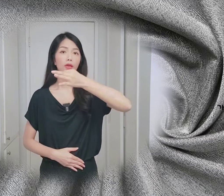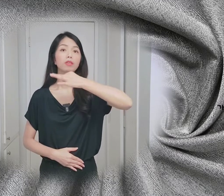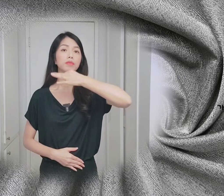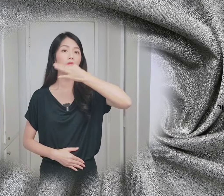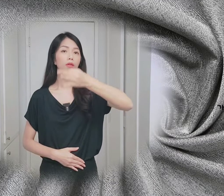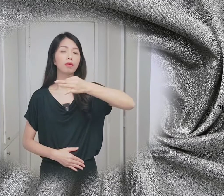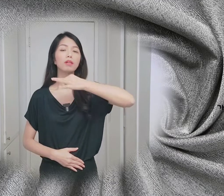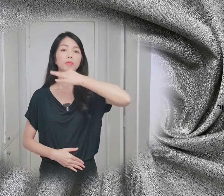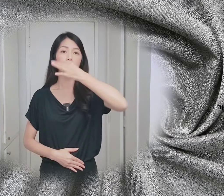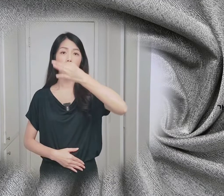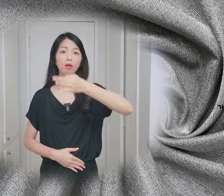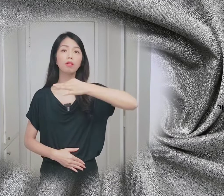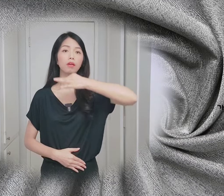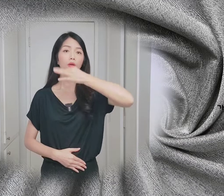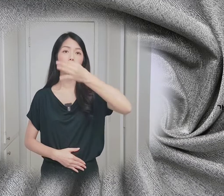목소리예요. 음성,